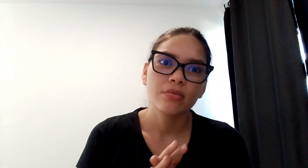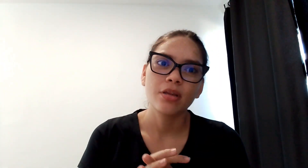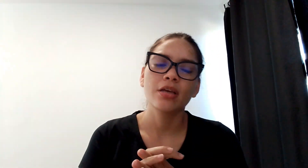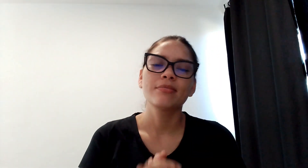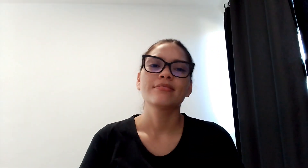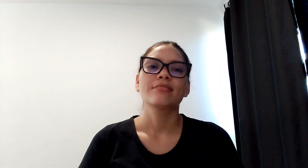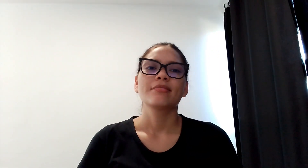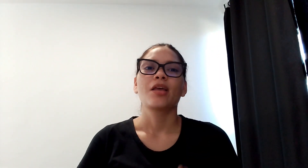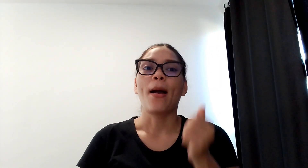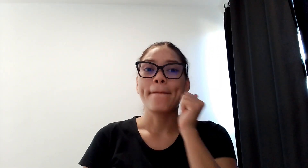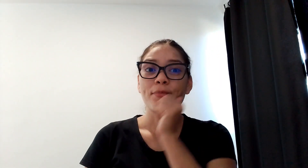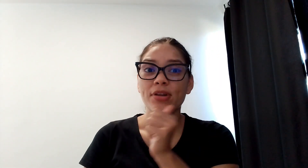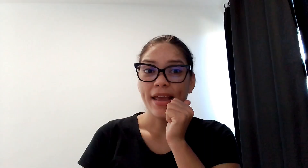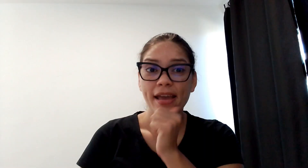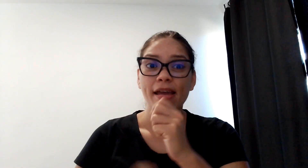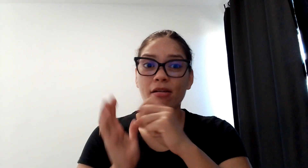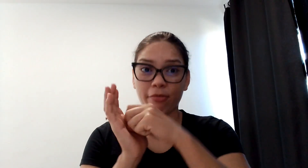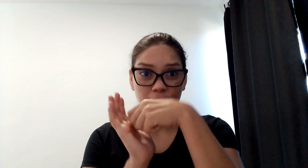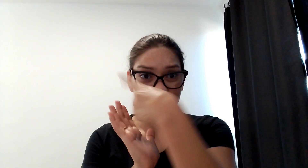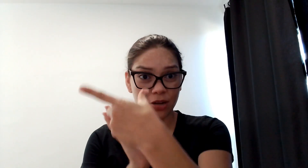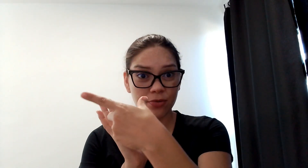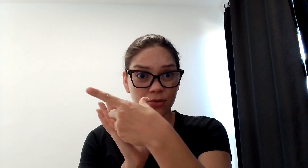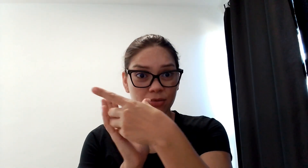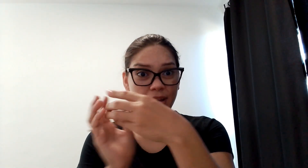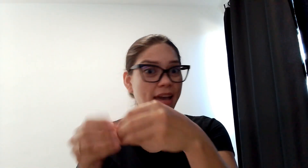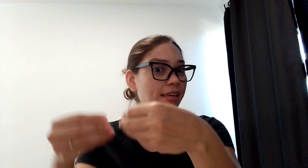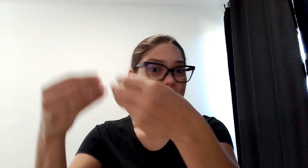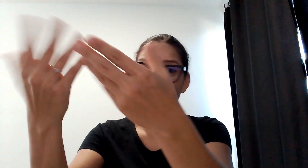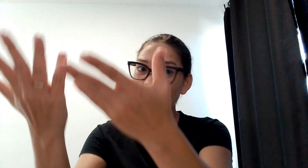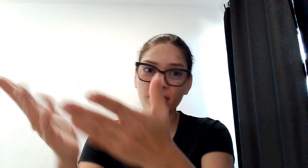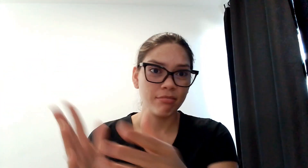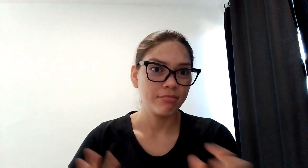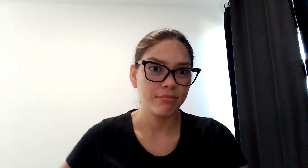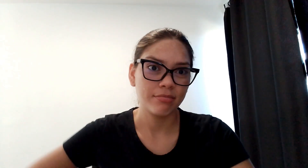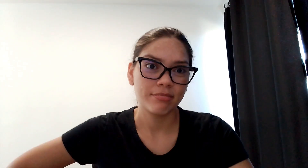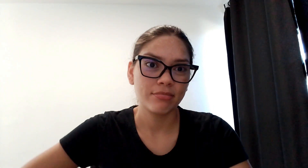né? Mulher, livro, ela deu.